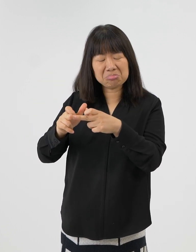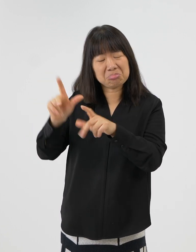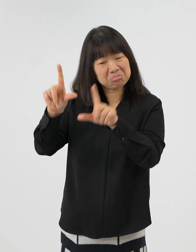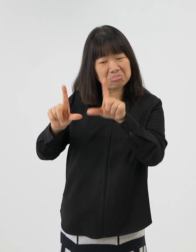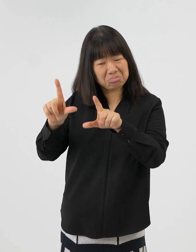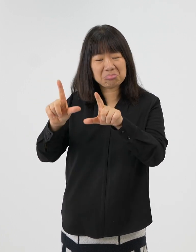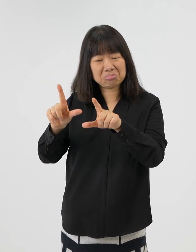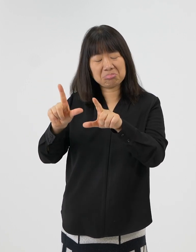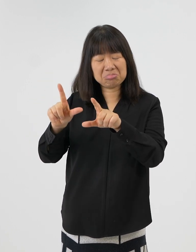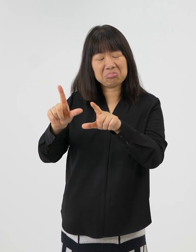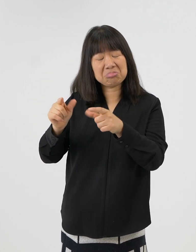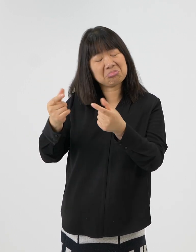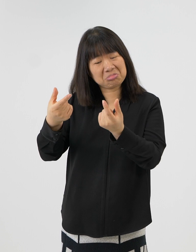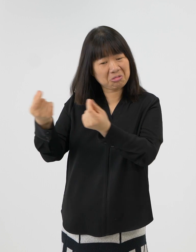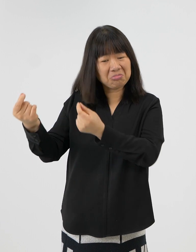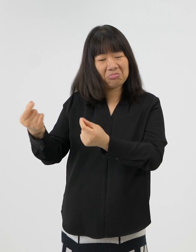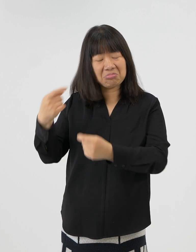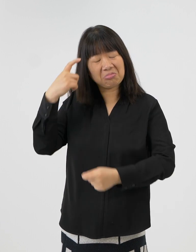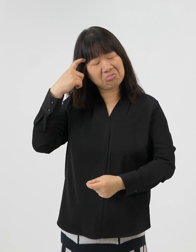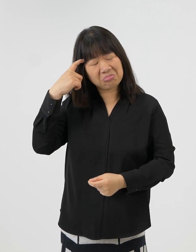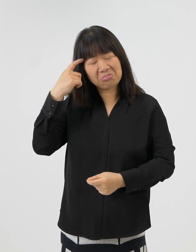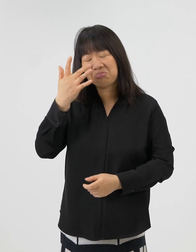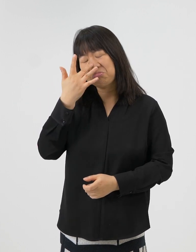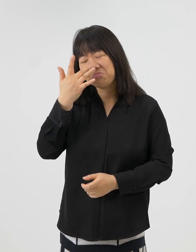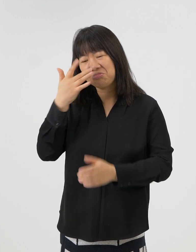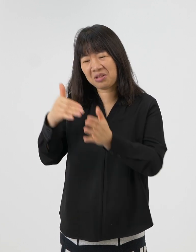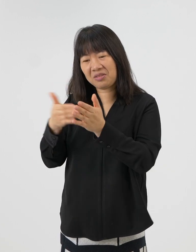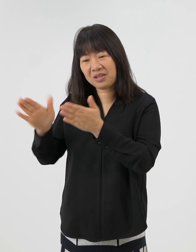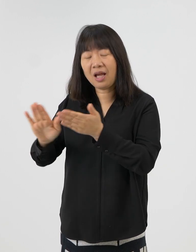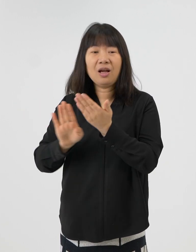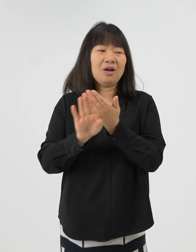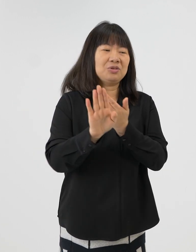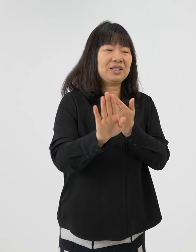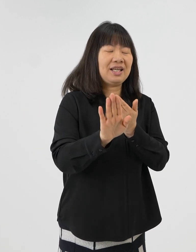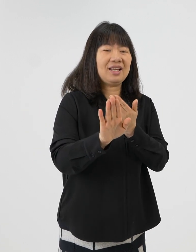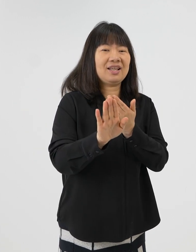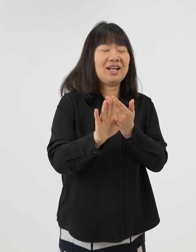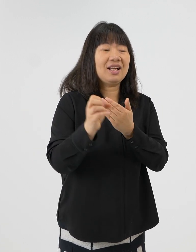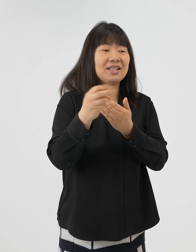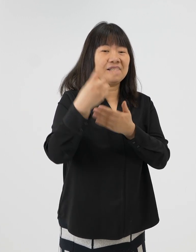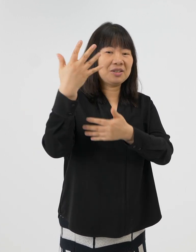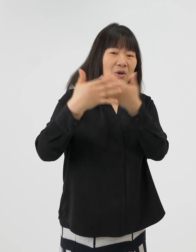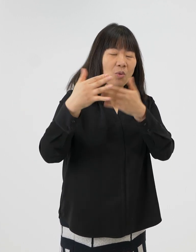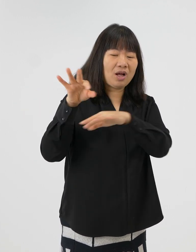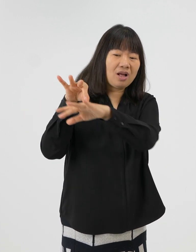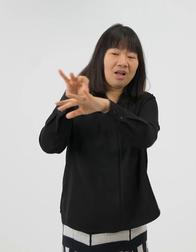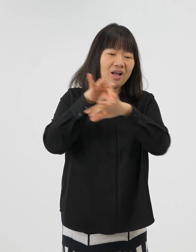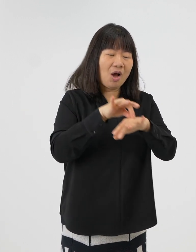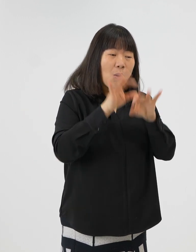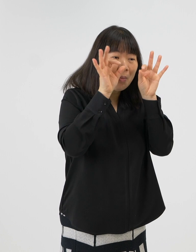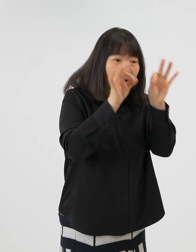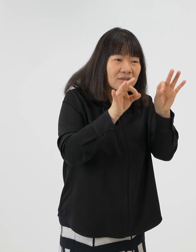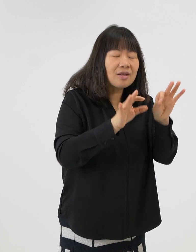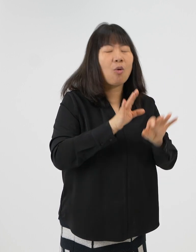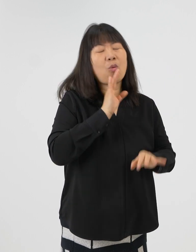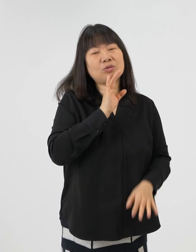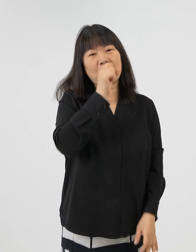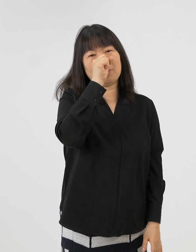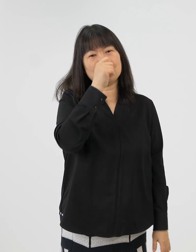생각을 했어요. 근데 훗날 나이가 들어서 이 영화를 다시 볼 기회가 있었는데 아무리 봐도 참 좋은